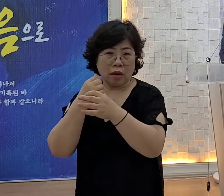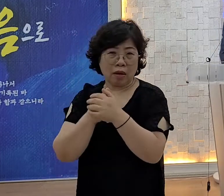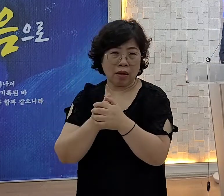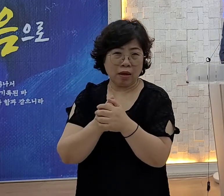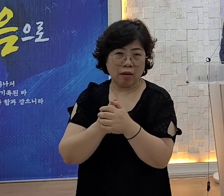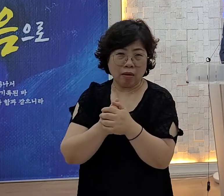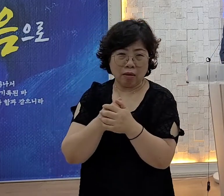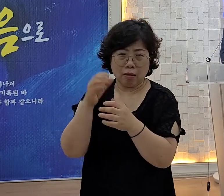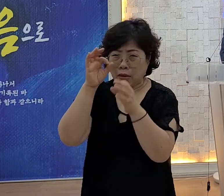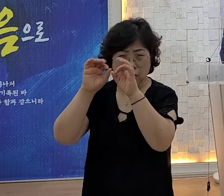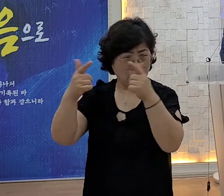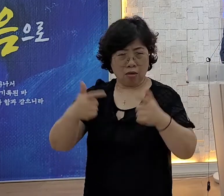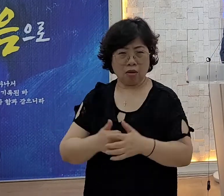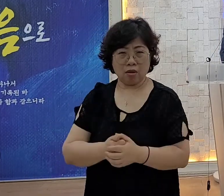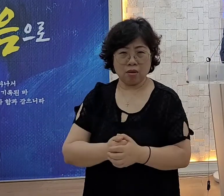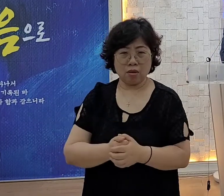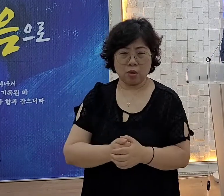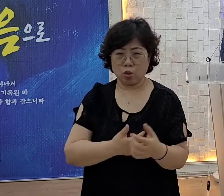원리예요.